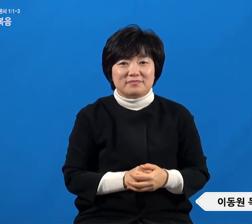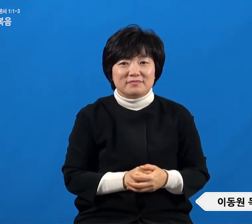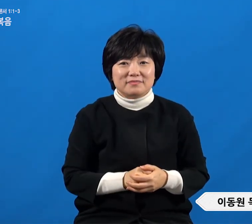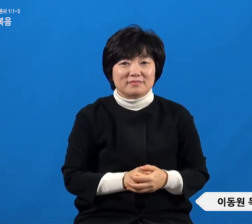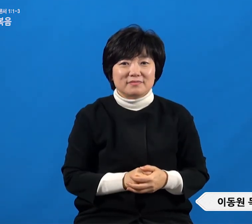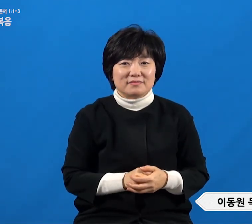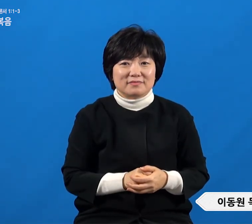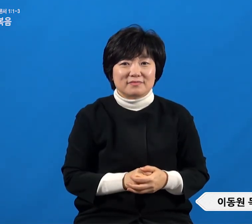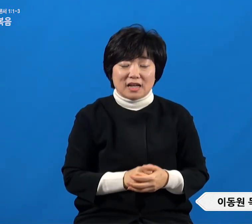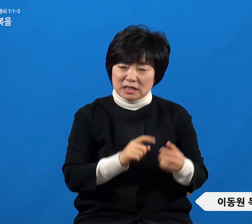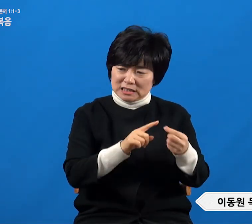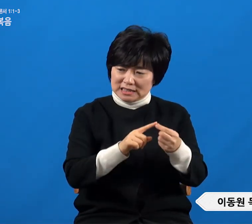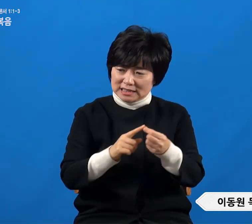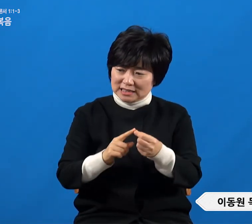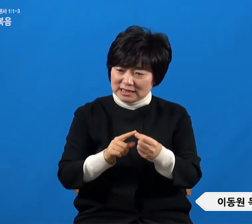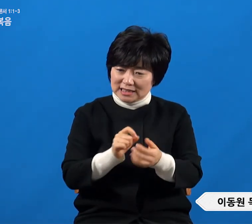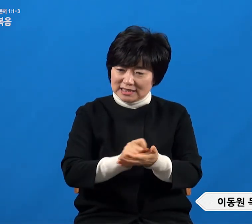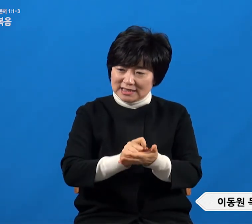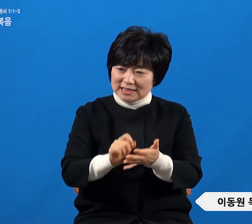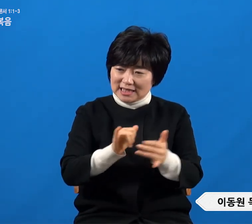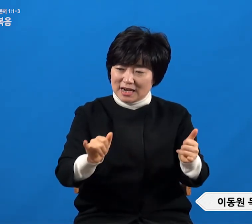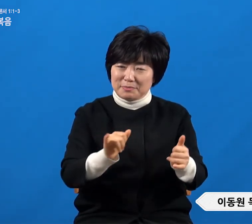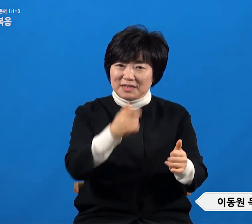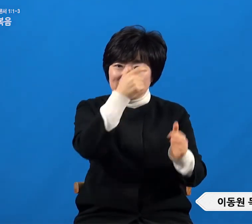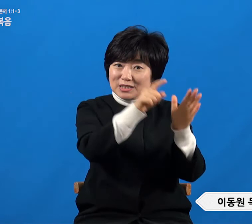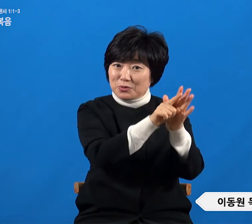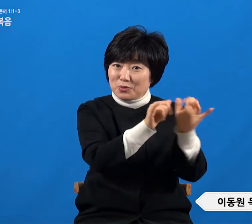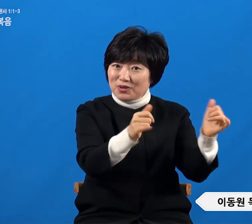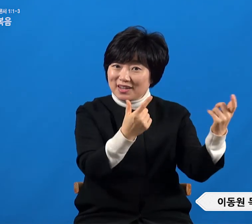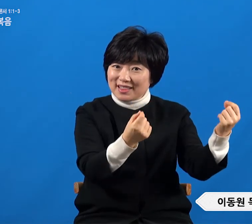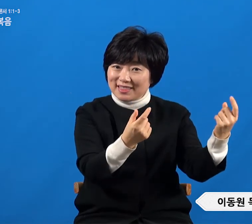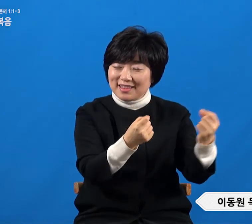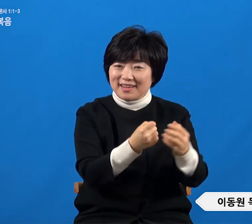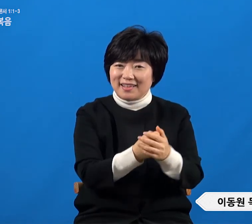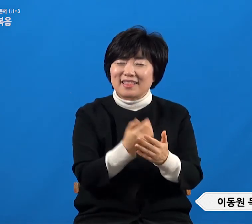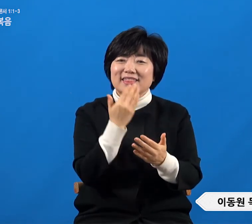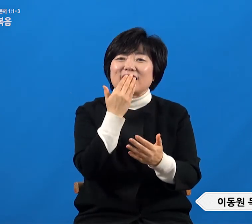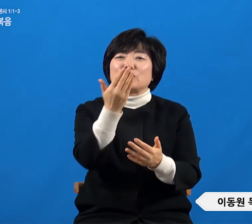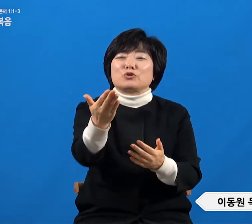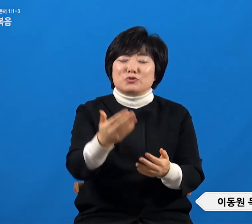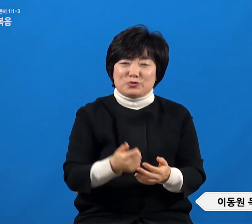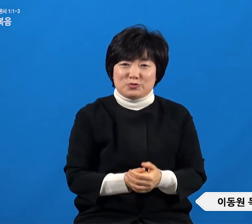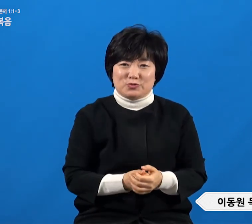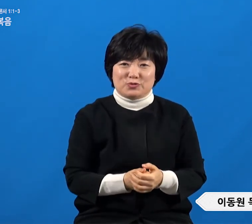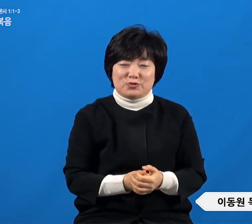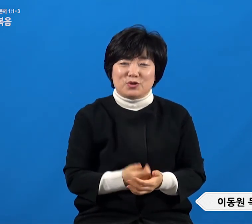작가가 그리시하는 것 같아요. 네, 한번 따라서 해보세요. 땡큐. 땡큐.